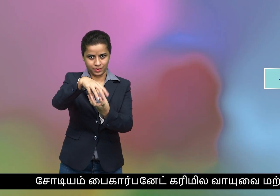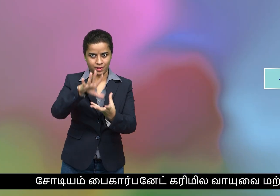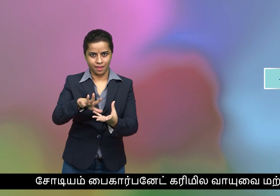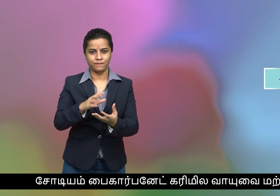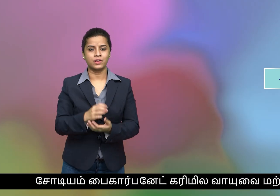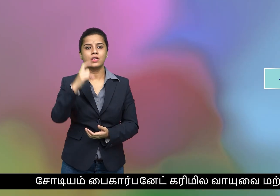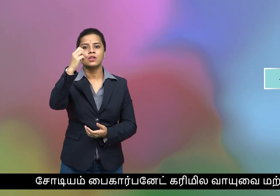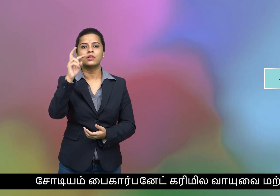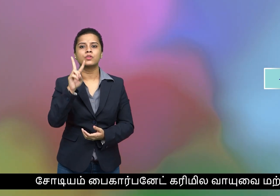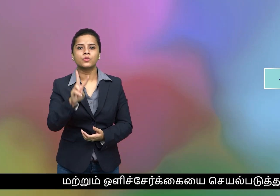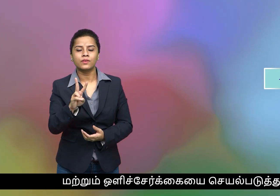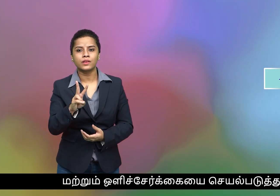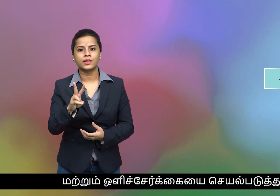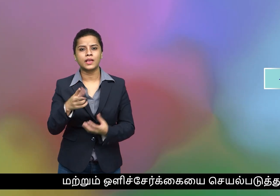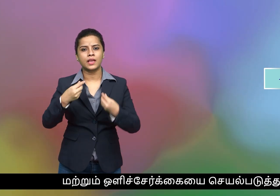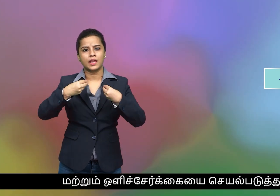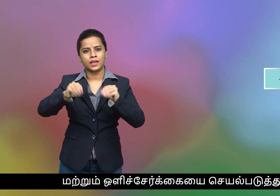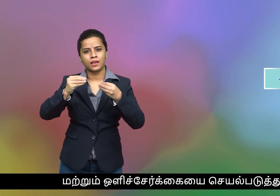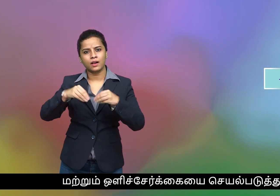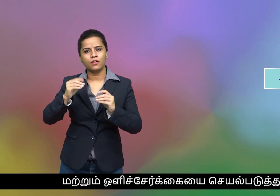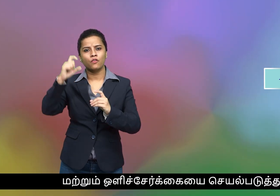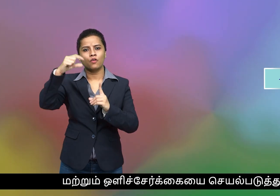மற்றும் ஒளிச்சேர்க்கையை செயல்படுத்துகிறது.